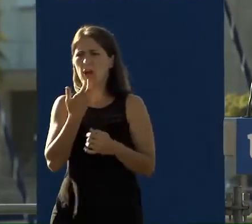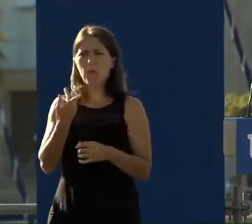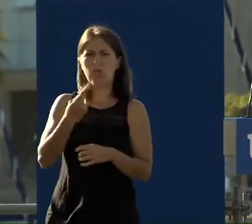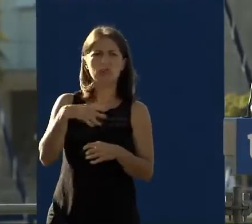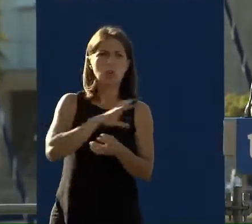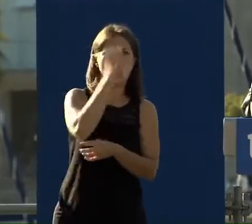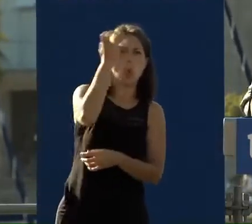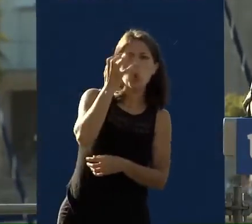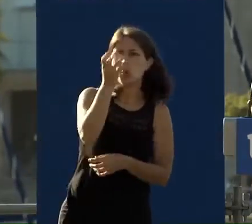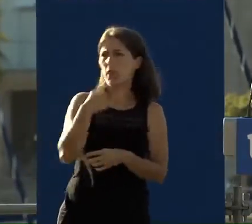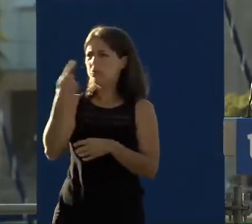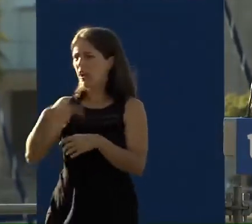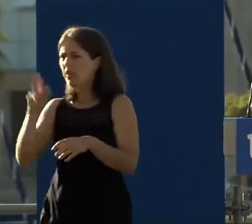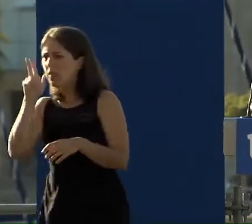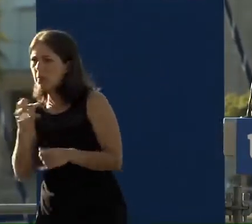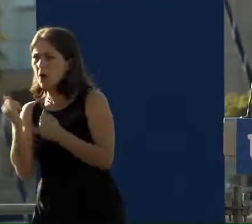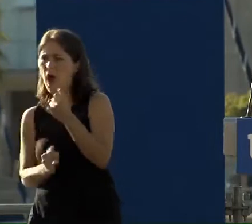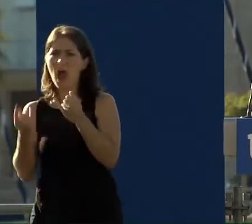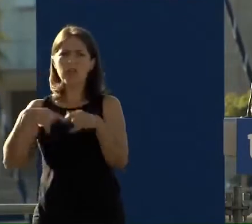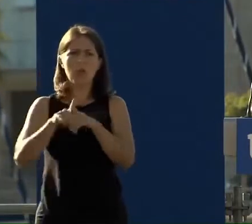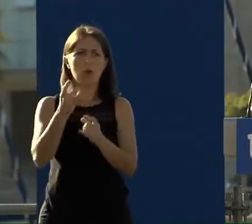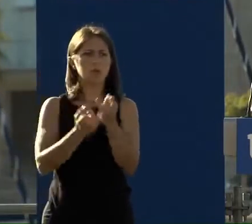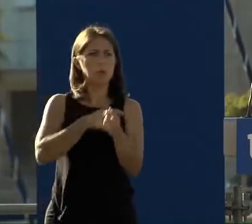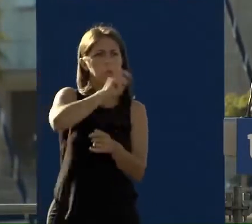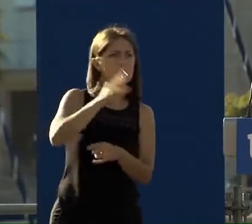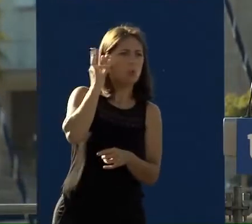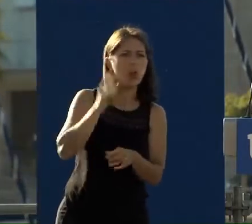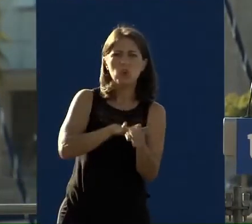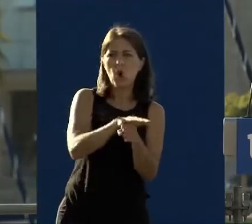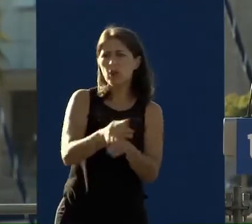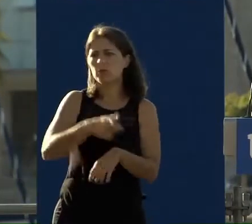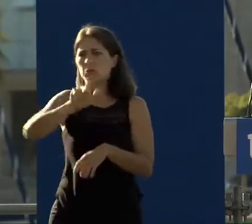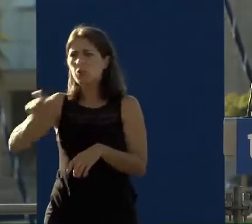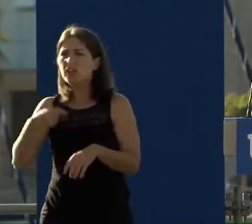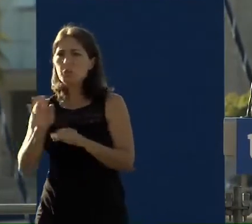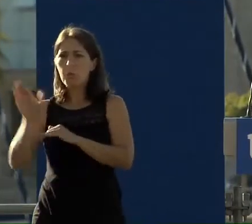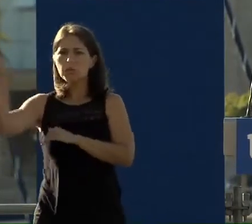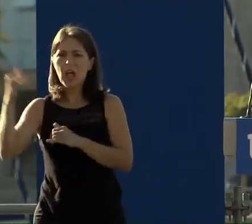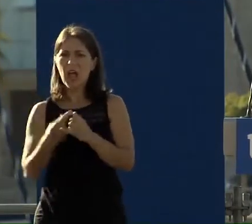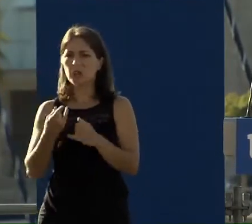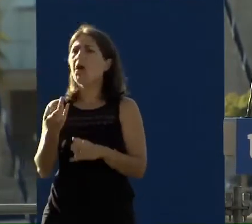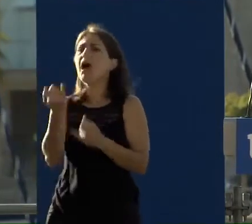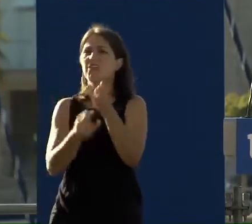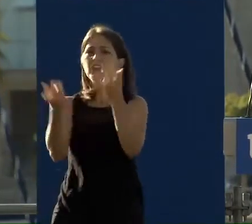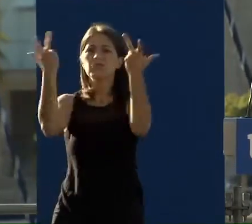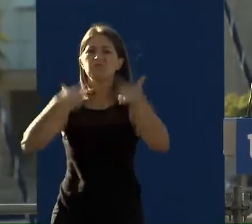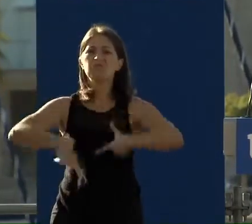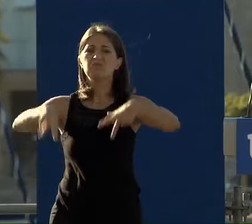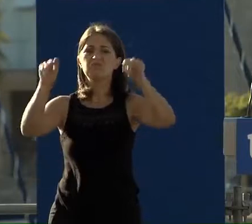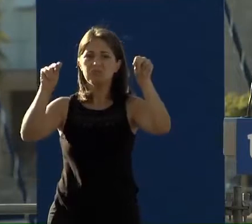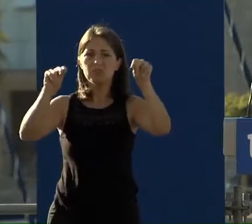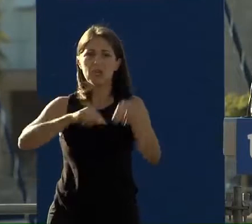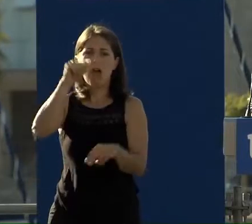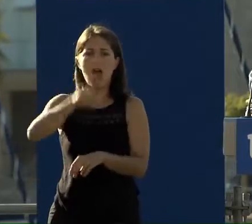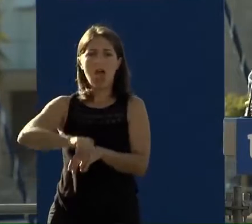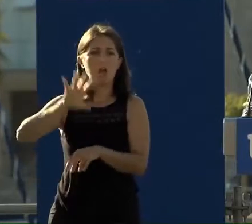que enfrentemos os xubilados de Teis cos da Gaiteira, ou que enfrentemos as mulleres de Colla coas mulleres de Monte Alto. Pois iso xa no noso país